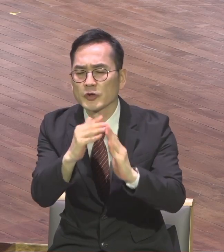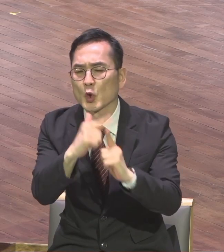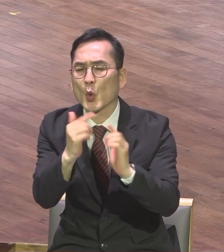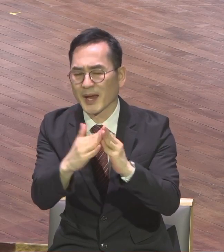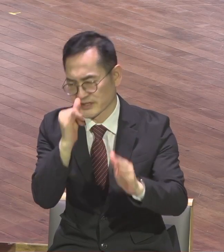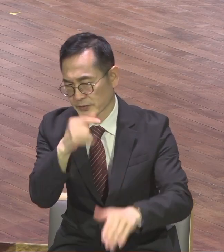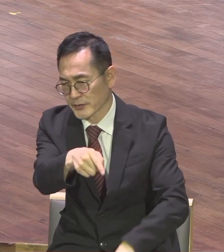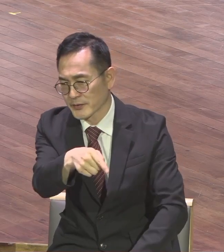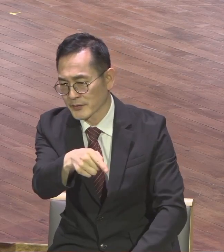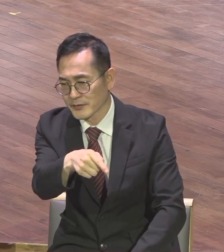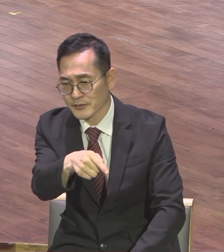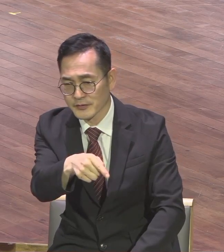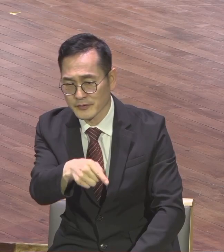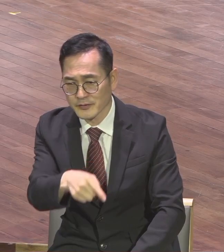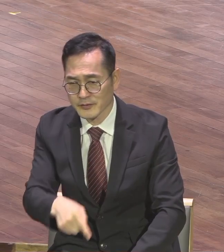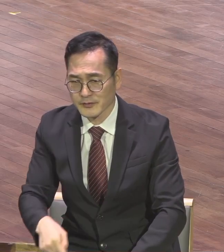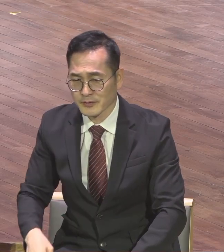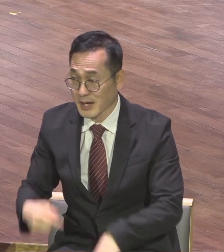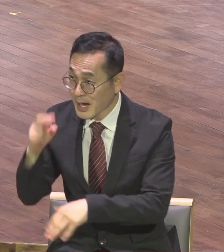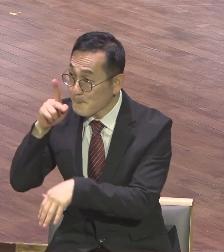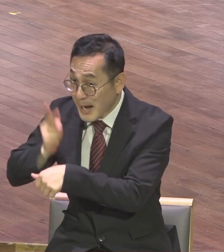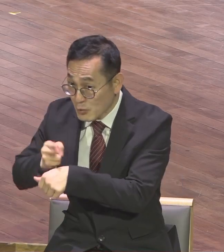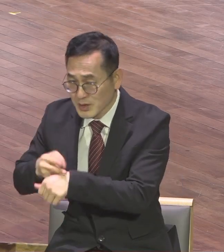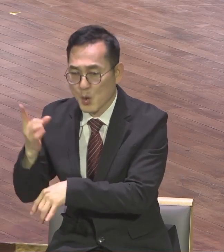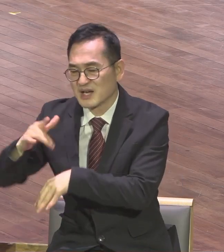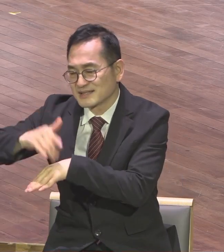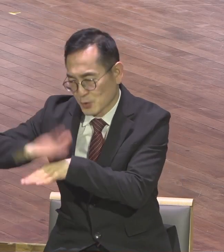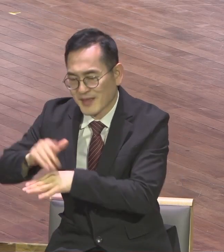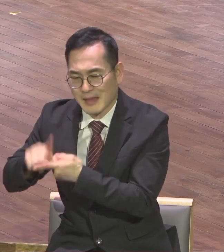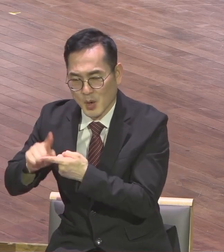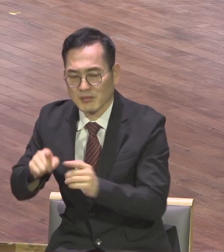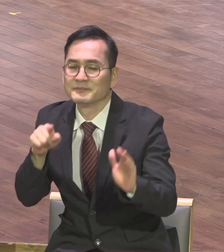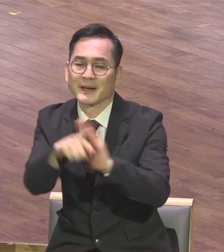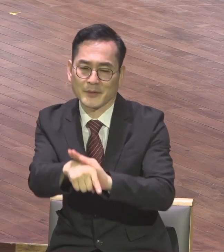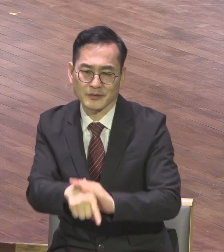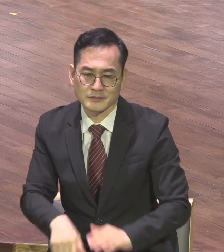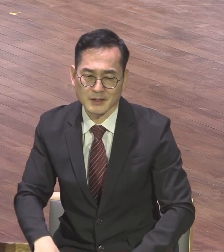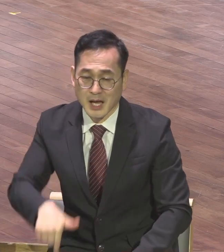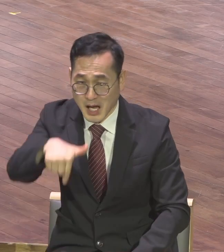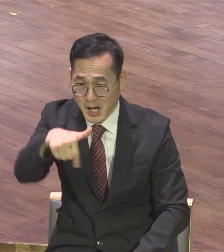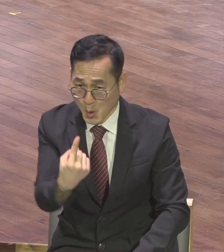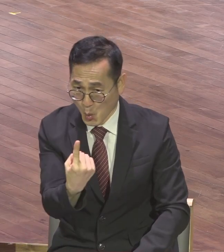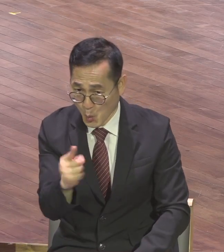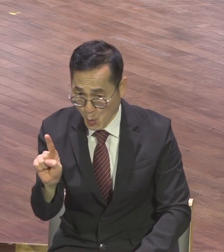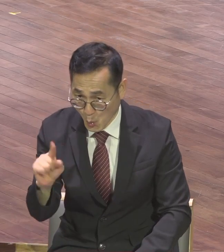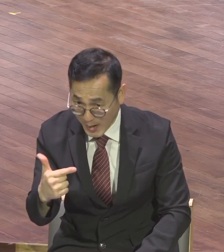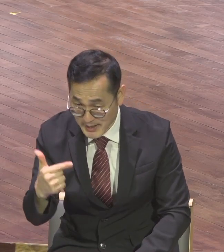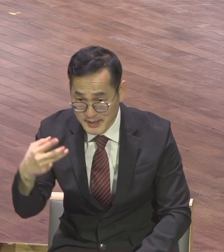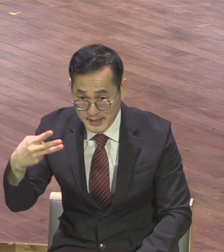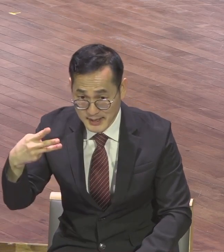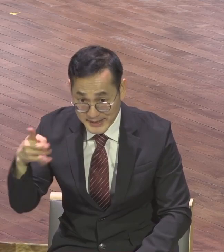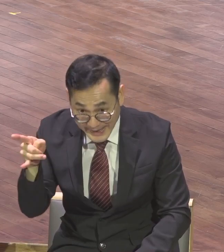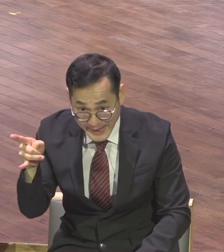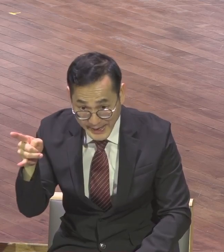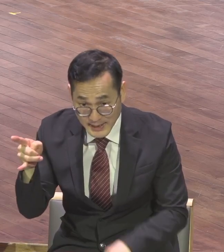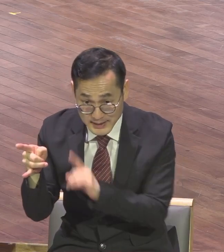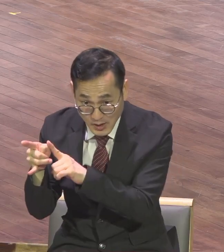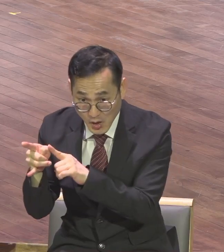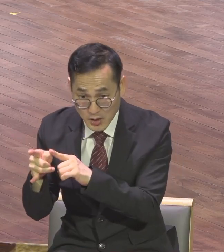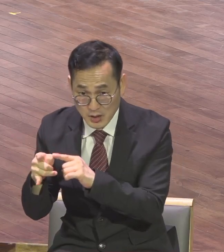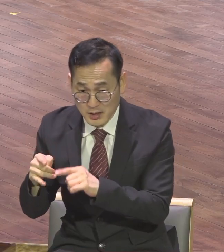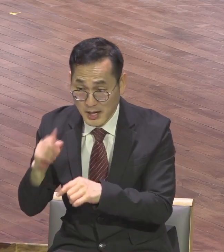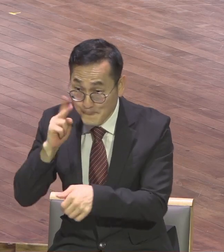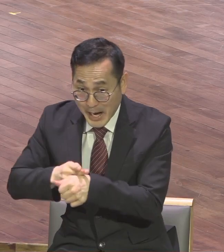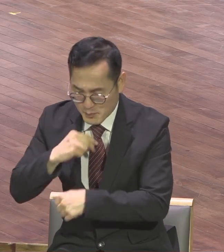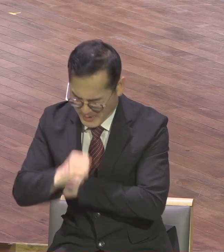그래서 바울이 자기 관례대로 회당에 먼저 파고 들어갔습니다. 자기 관례대로 이 말은 이 바울 마음대로 그게